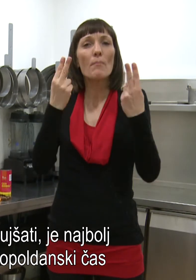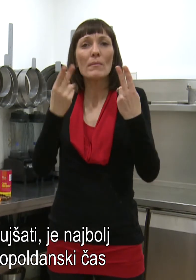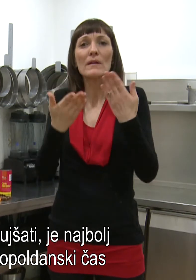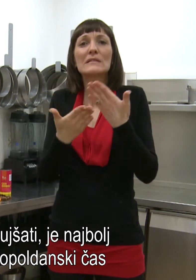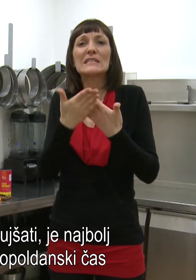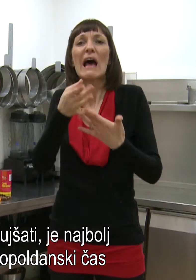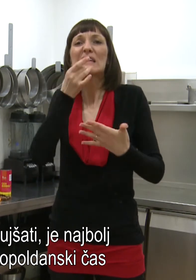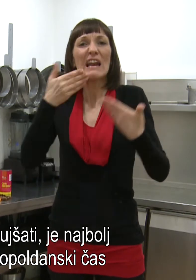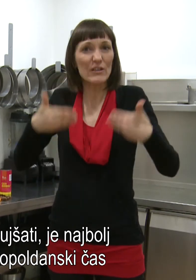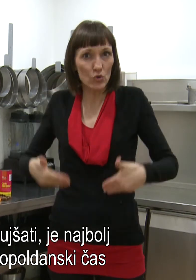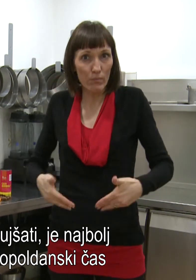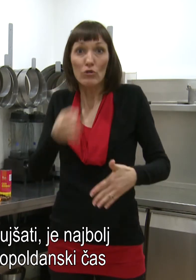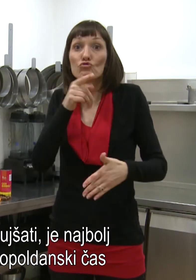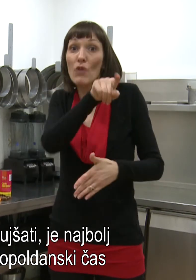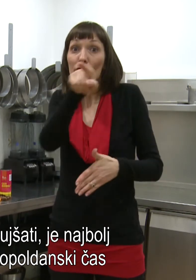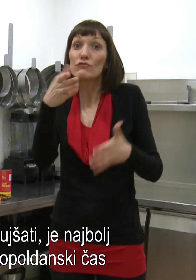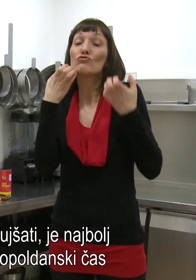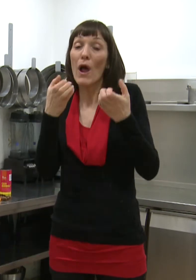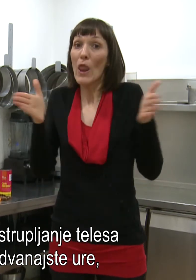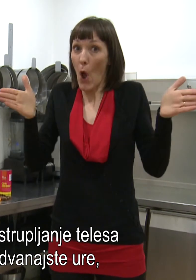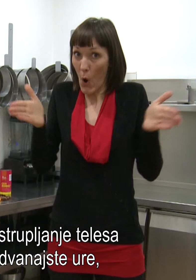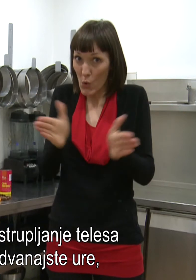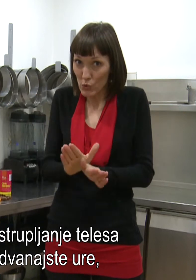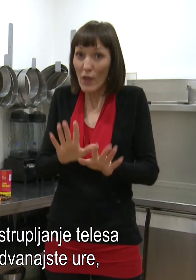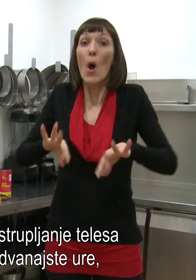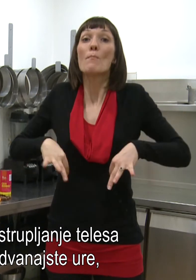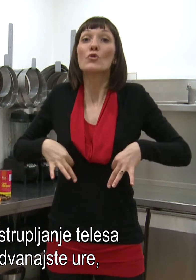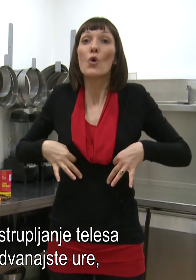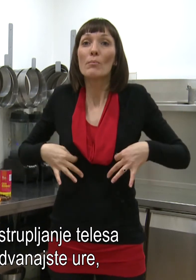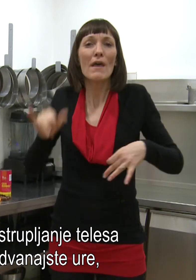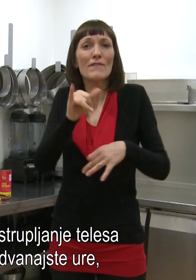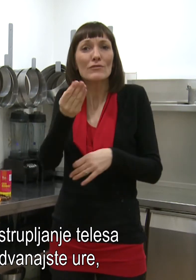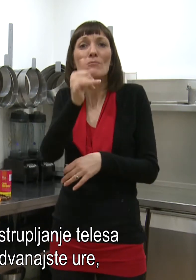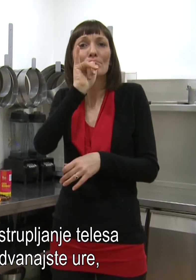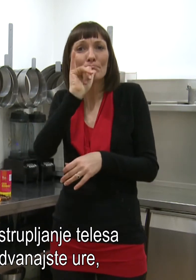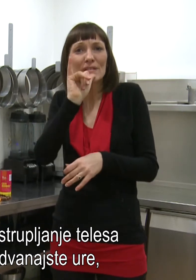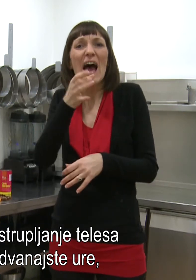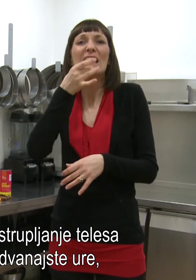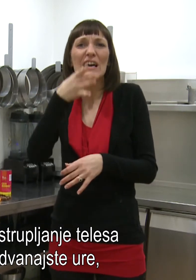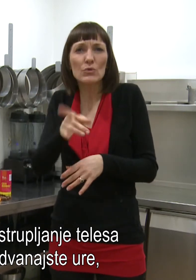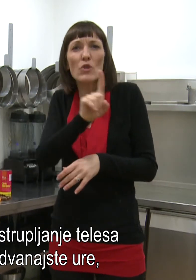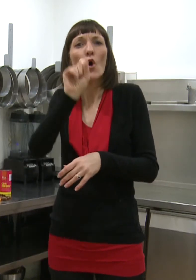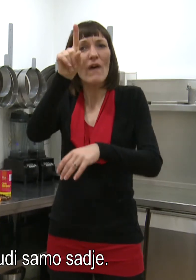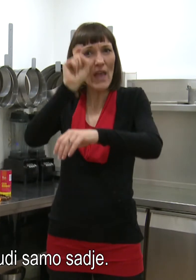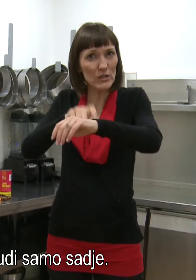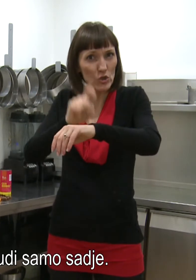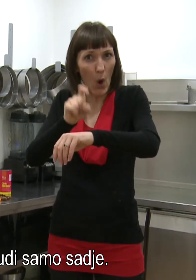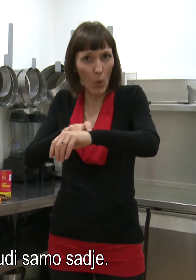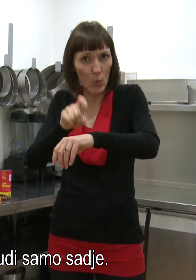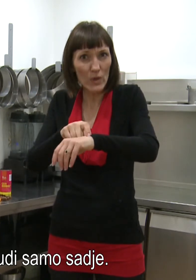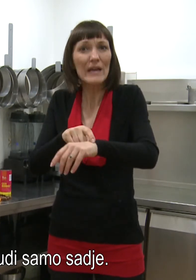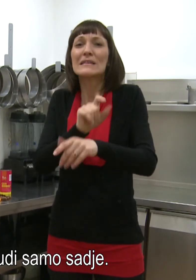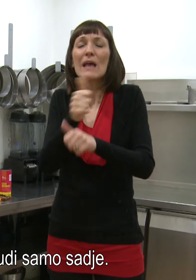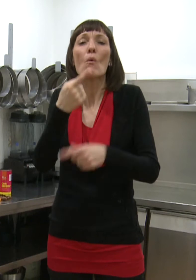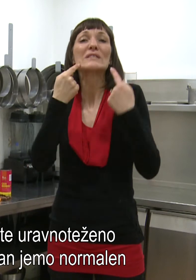če želite hujšati, je najbolj primerno, da dopoldanski čas izkoristite za razstrupljanje telesa, tam nekje do 12. ure, lahko uživate tudi